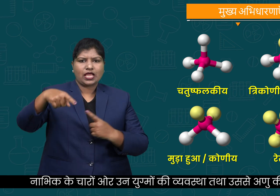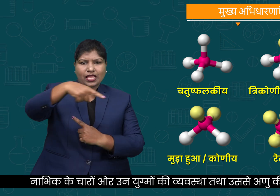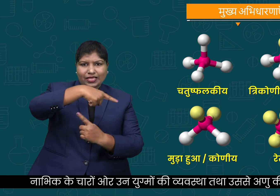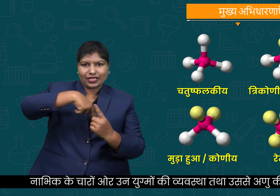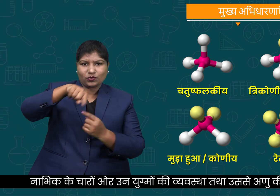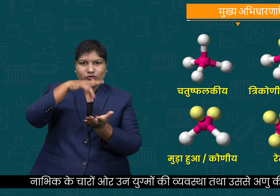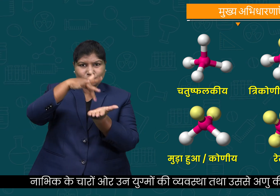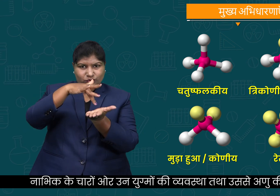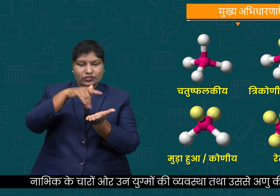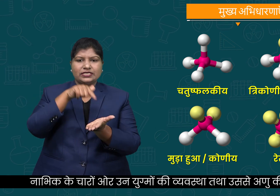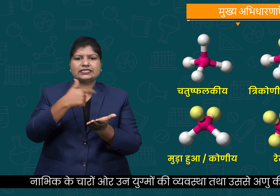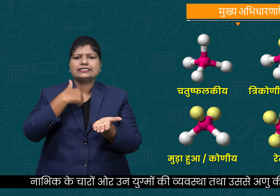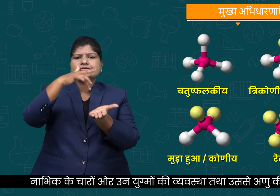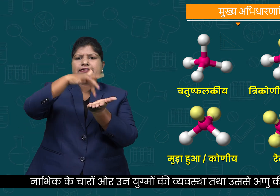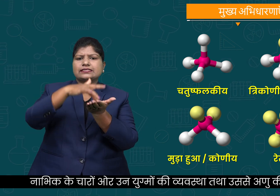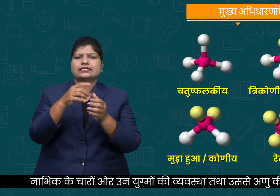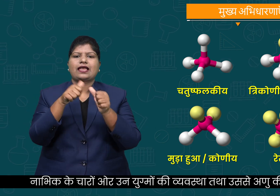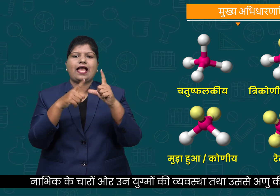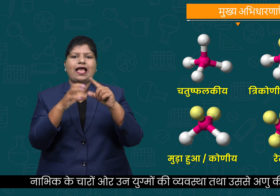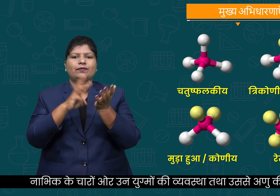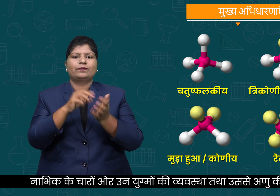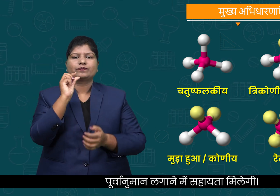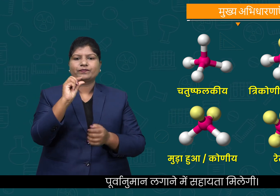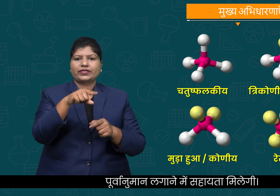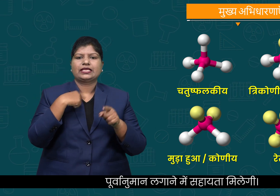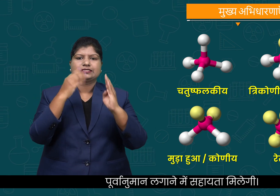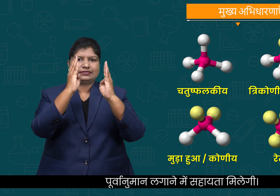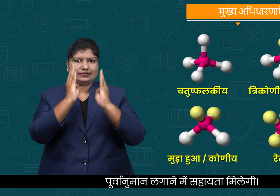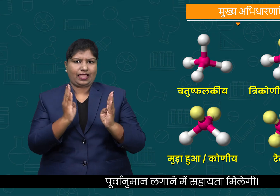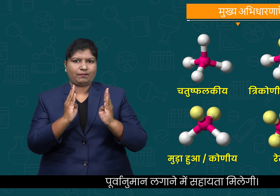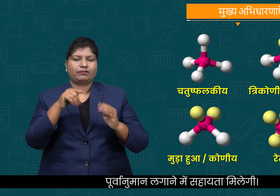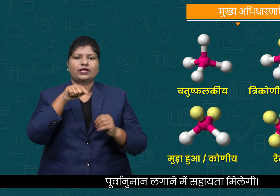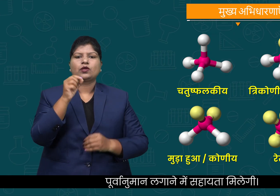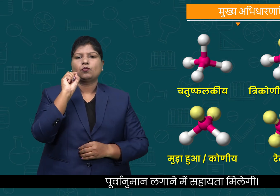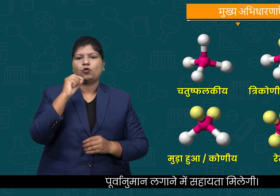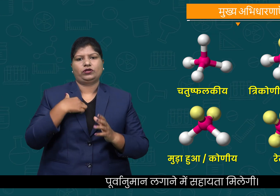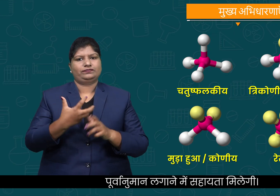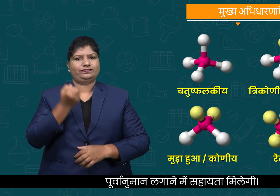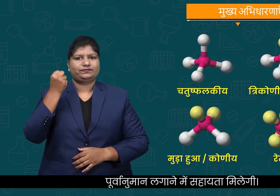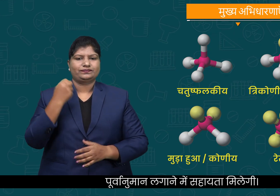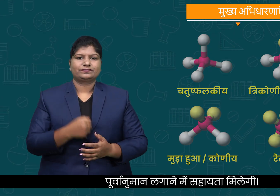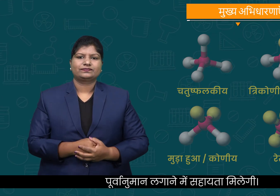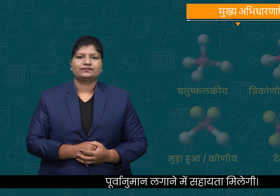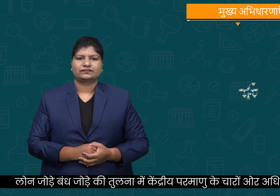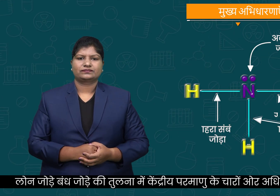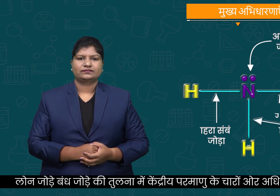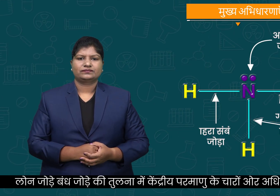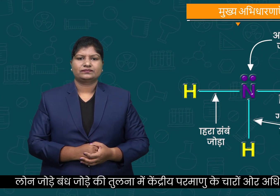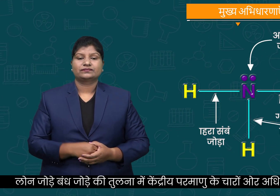व्यवस्था तथा उससे अणु की आकृति का पूर्वानुमान लगाने में सहायता मिलती है। लोन